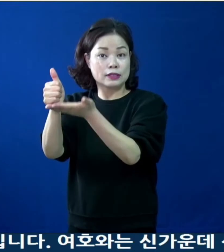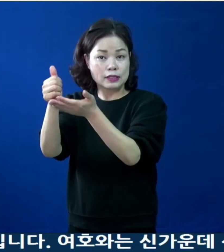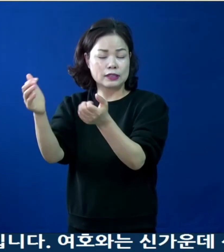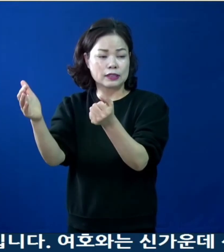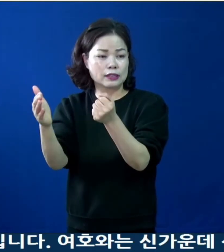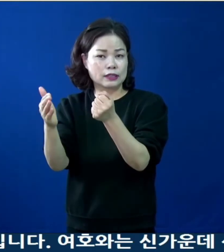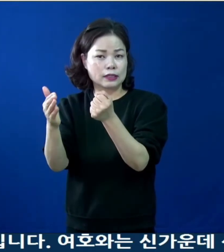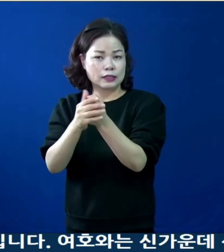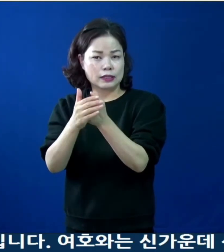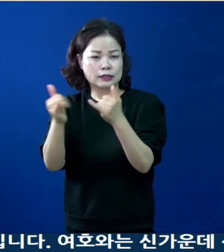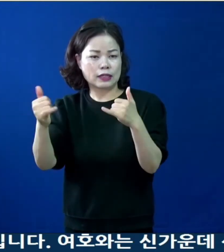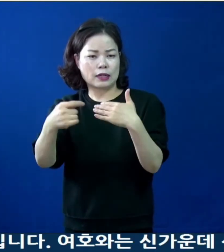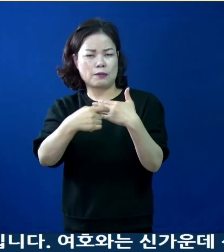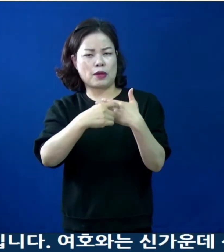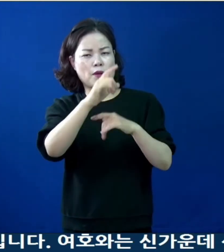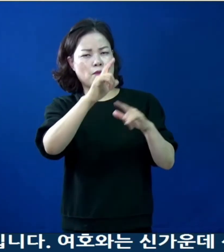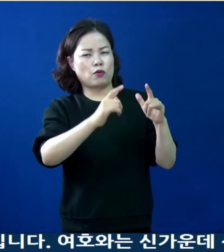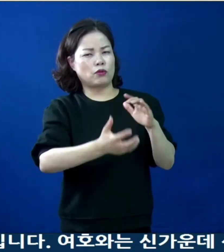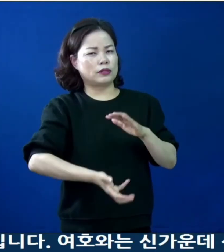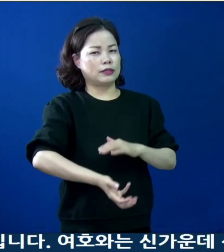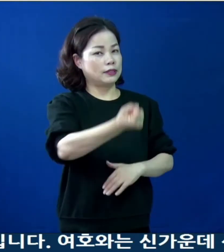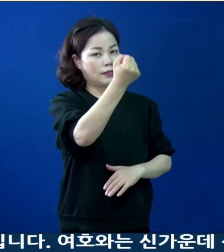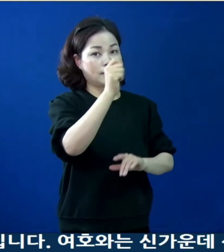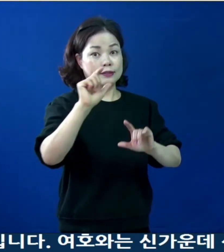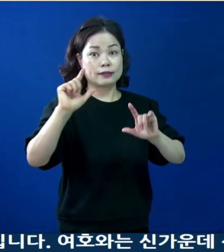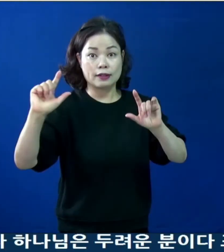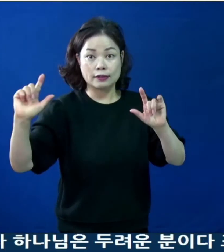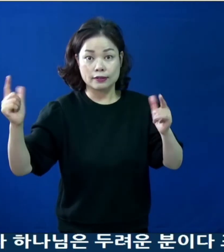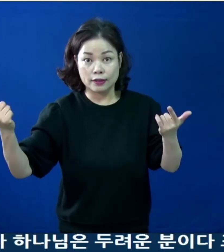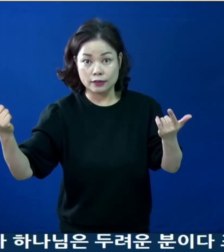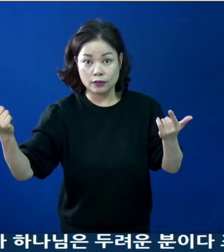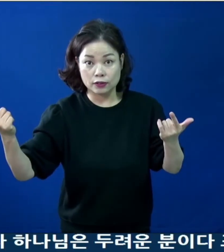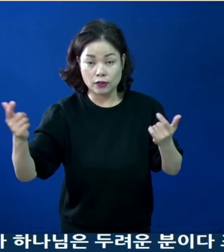사람을 외모로 취할 필요가 없다라고 말씀하신다는 것이죠.